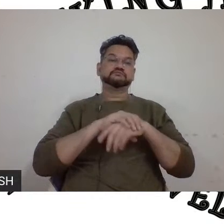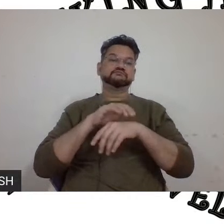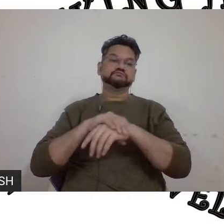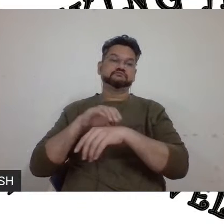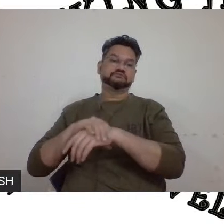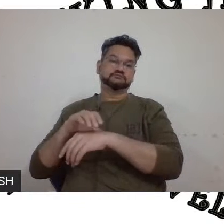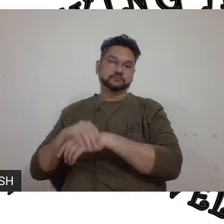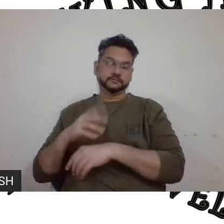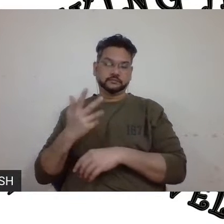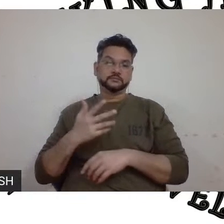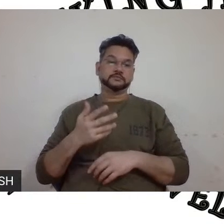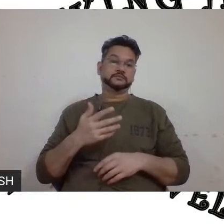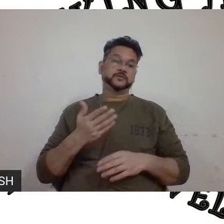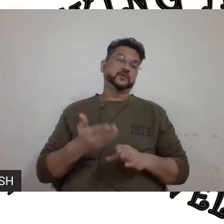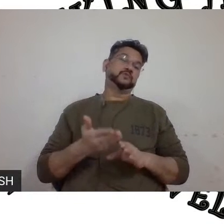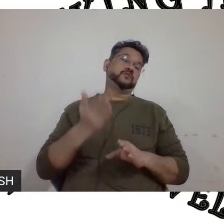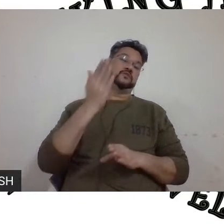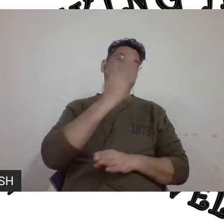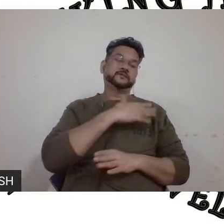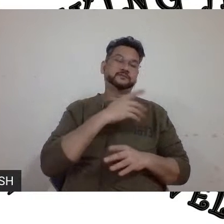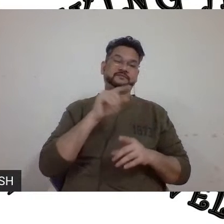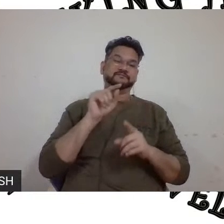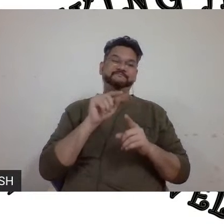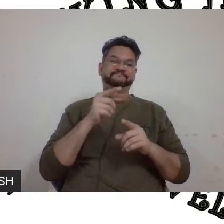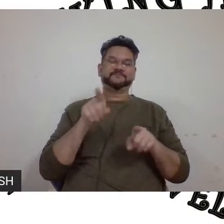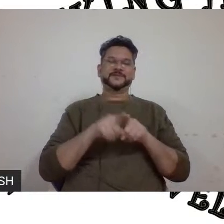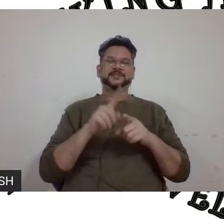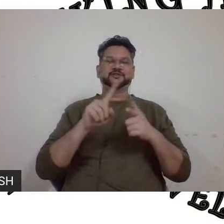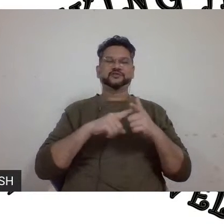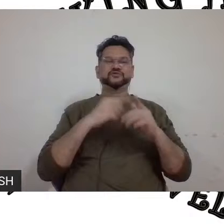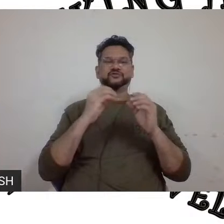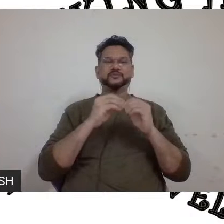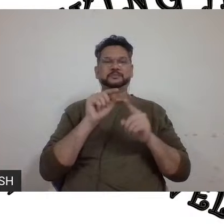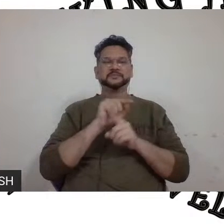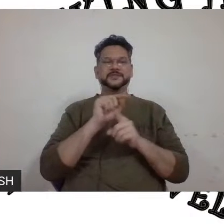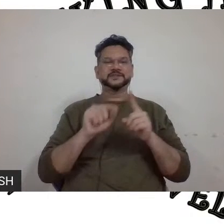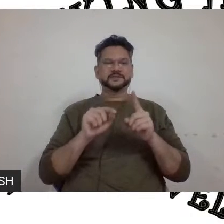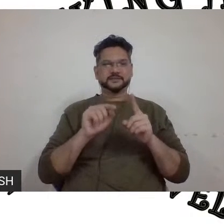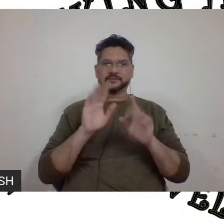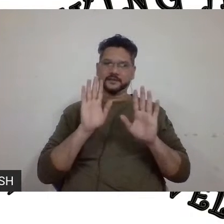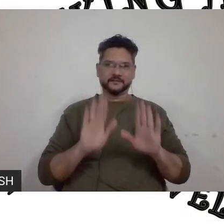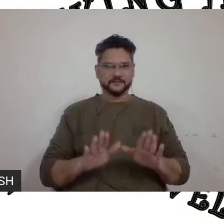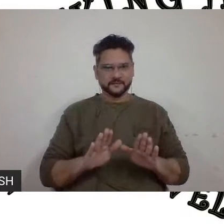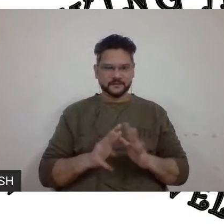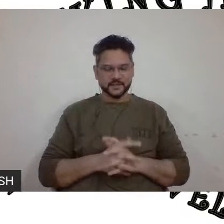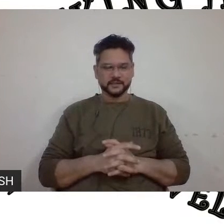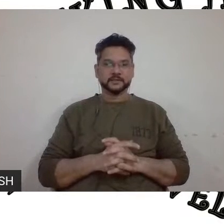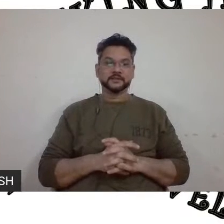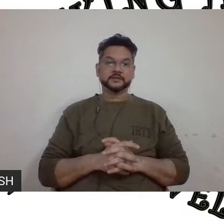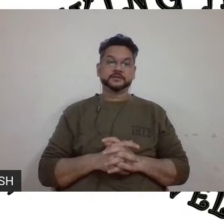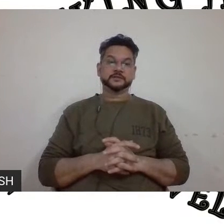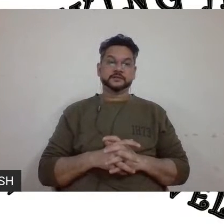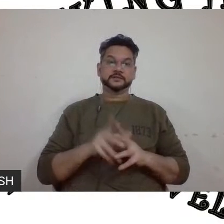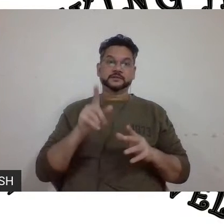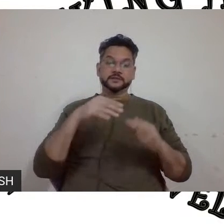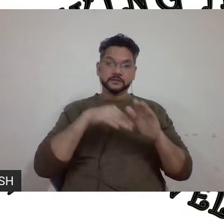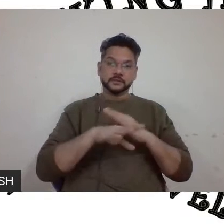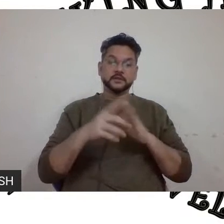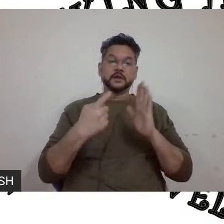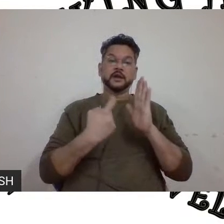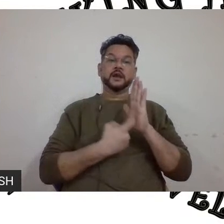हमारे साथी और स्पीकर्स भी बात कर रहे थे, तो मैं यहाँ पर एक रिजर्व बैंक ऑफ इंडिया